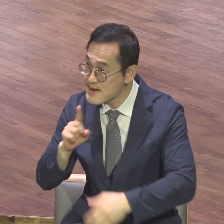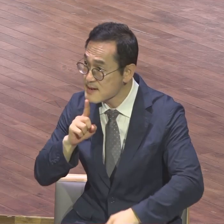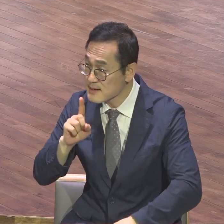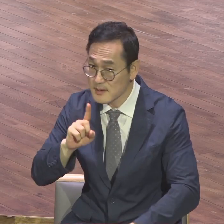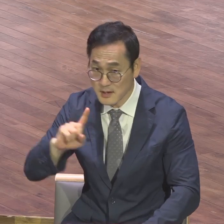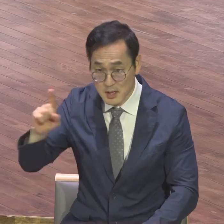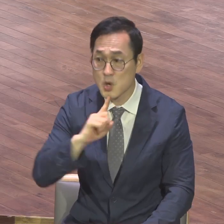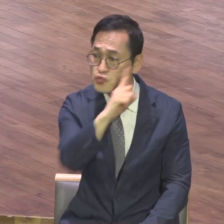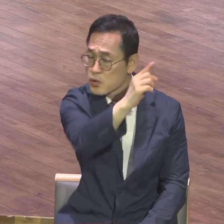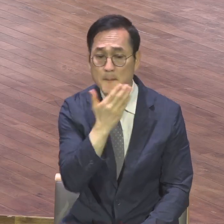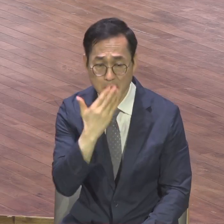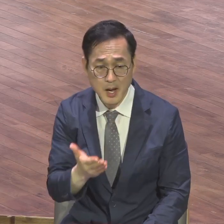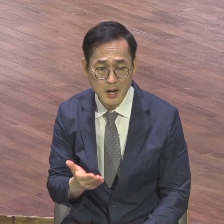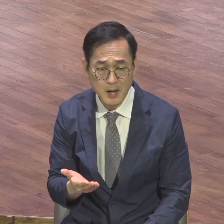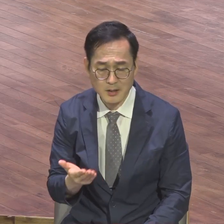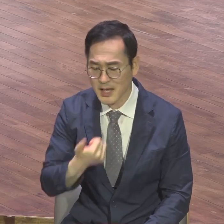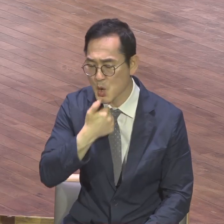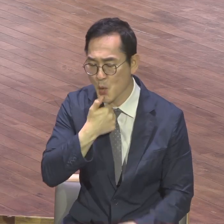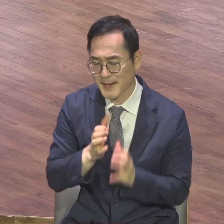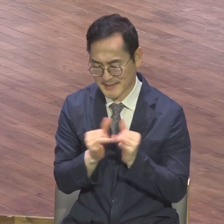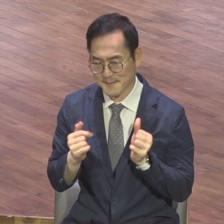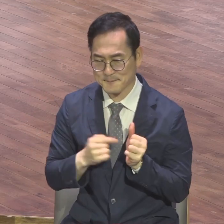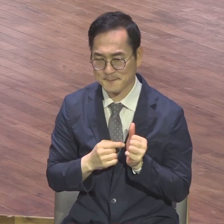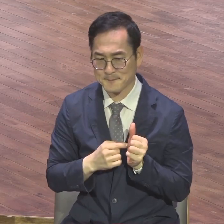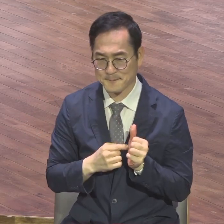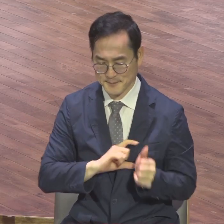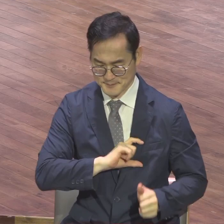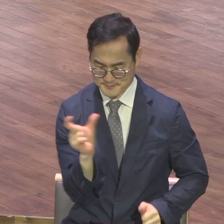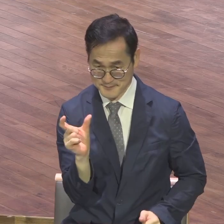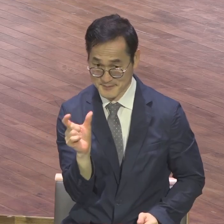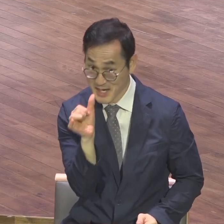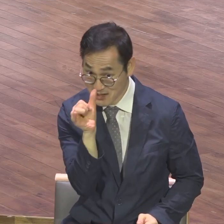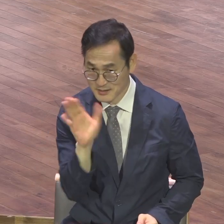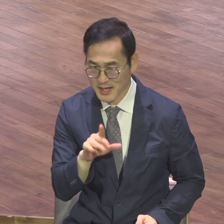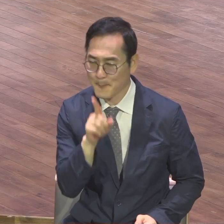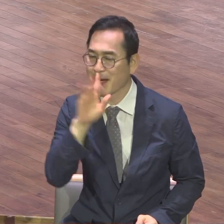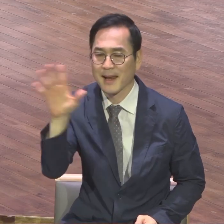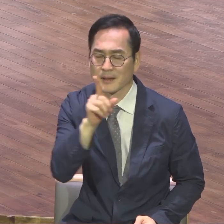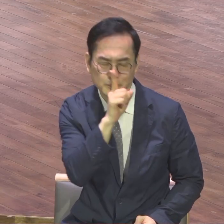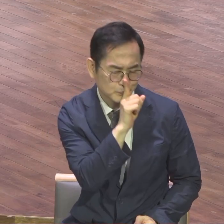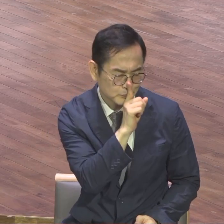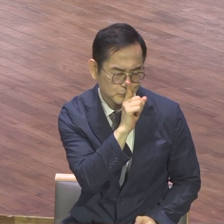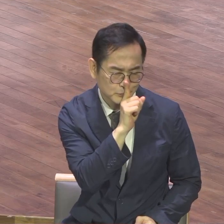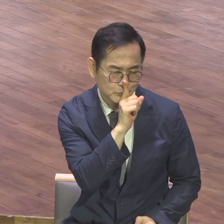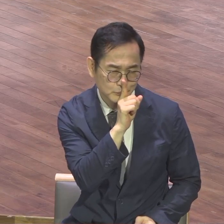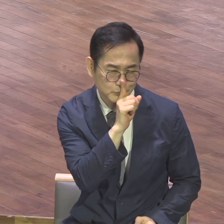그런데 사실 로마 시민권자임을 밝히지 않은 이유가 뭐냐?